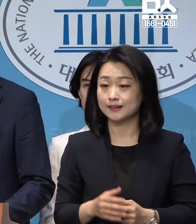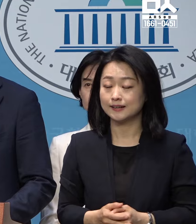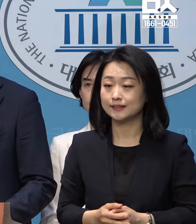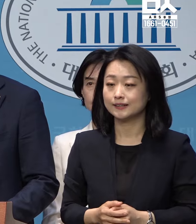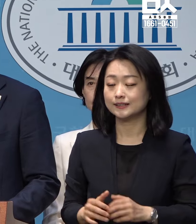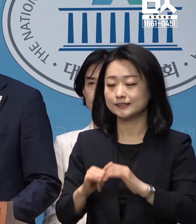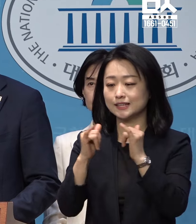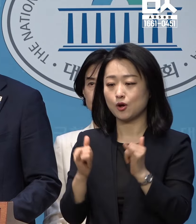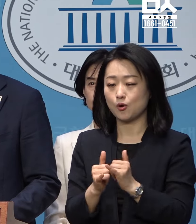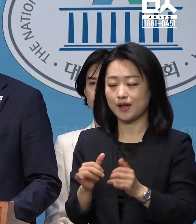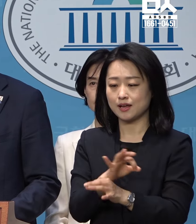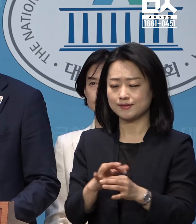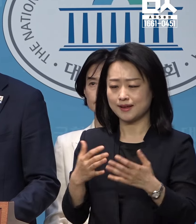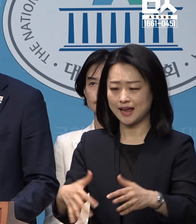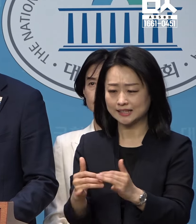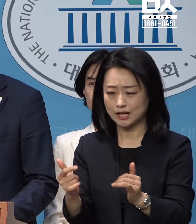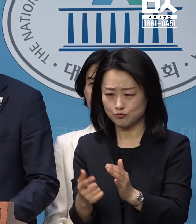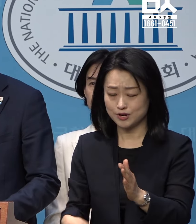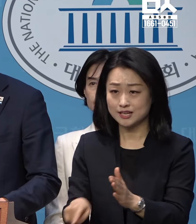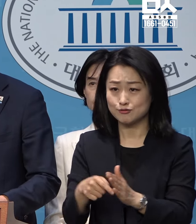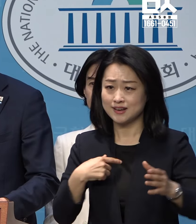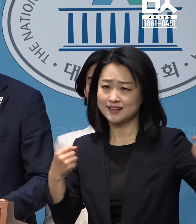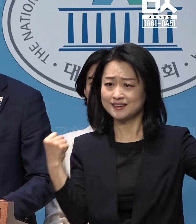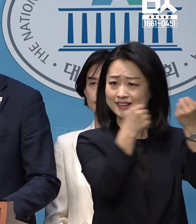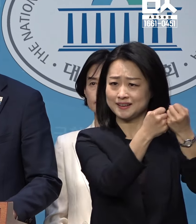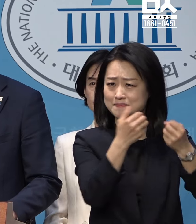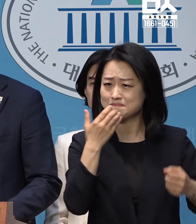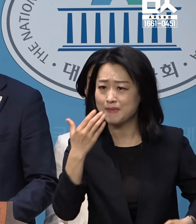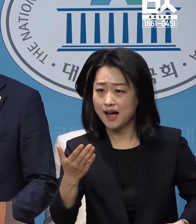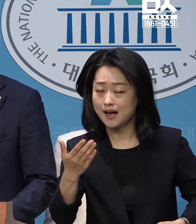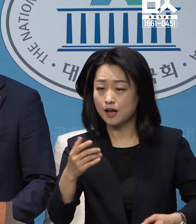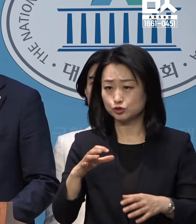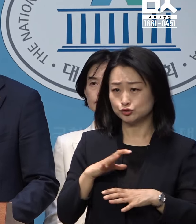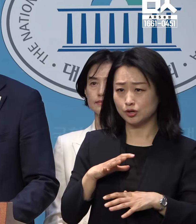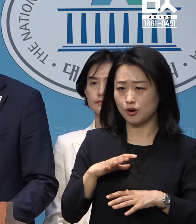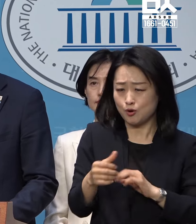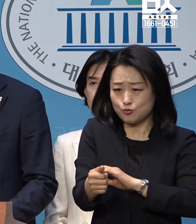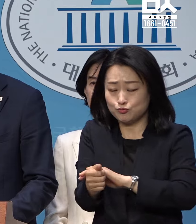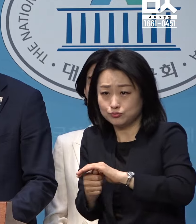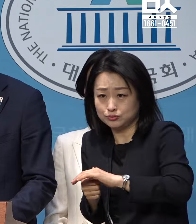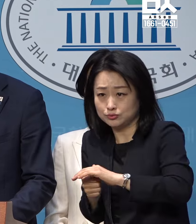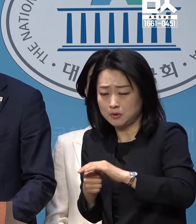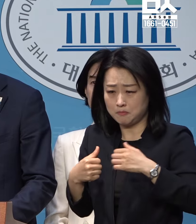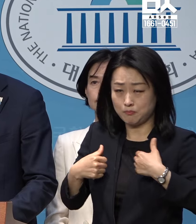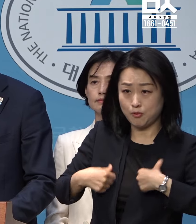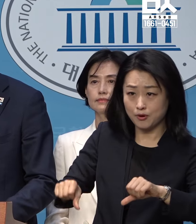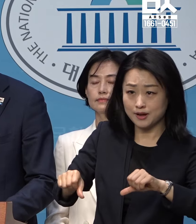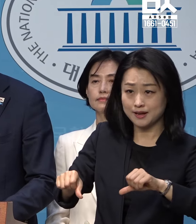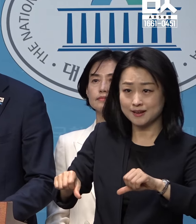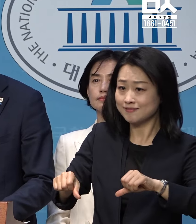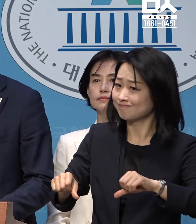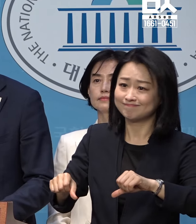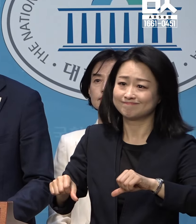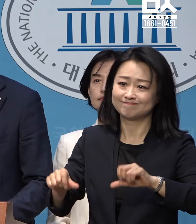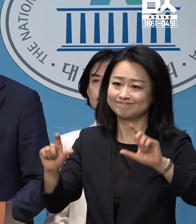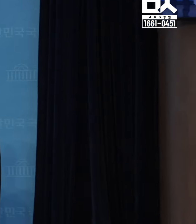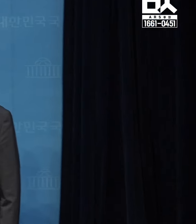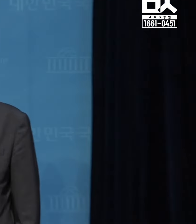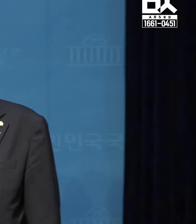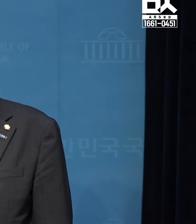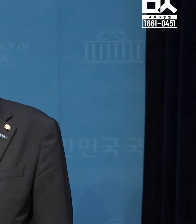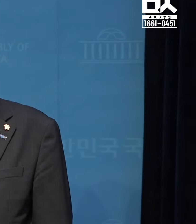사회경제적 약자를 위해서 싸우겠습니다. 두려움, 위축, 포기는 저희 사전에 들어있지